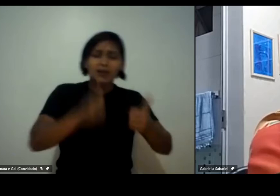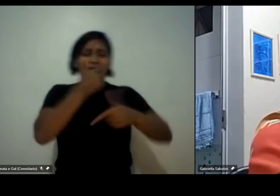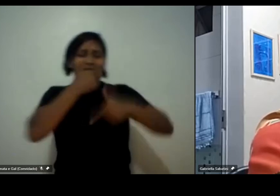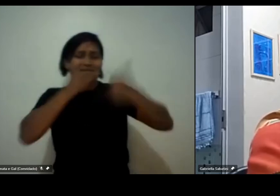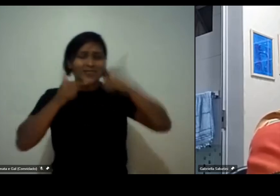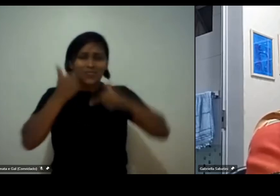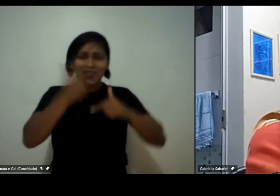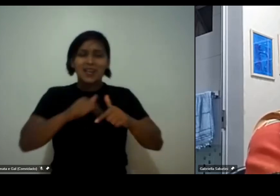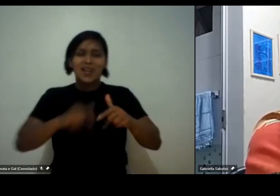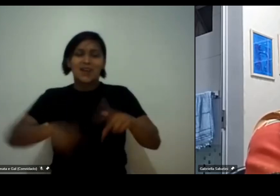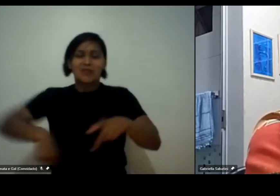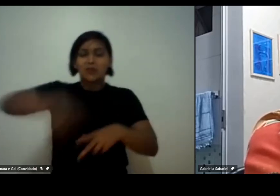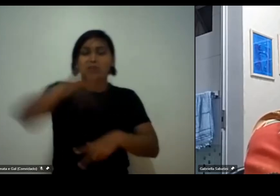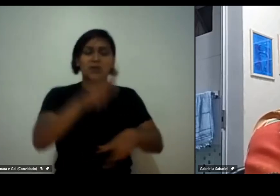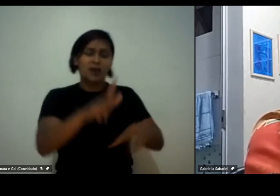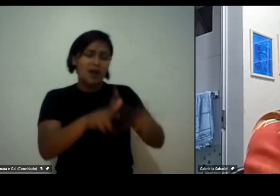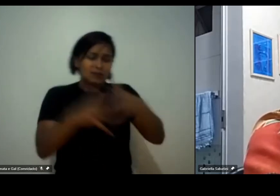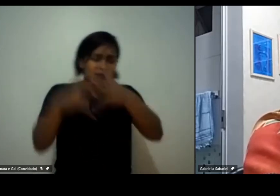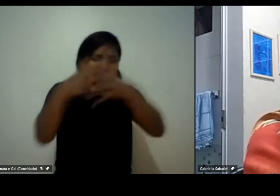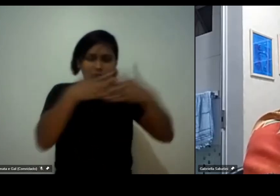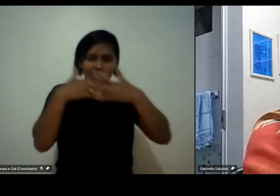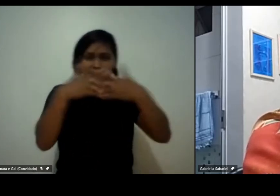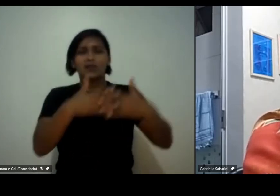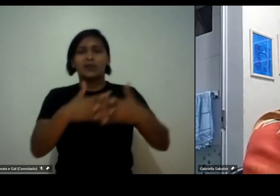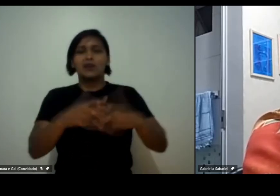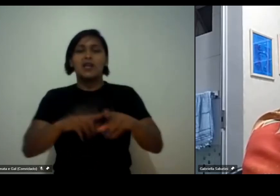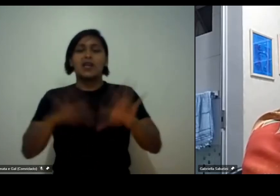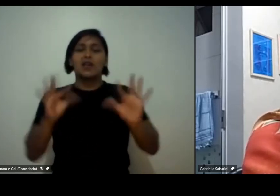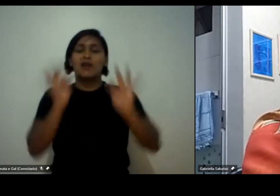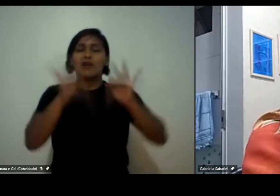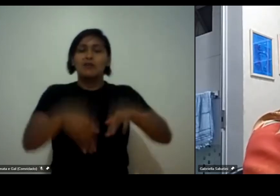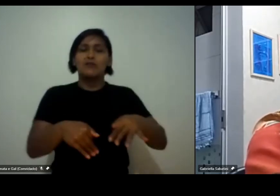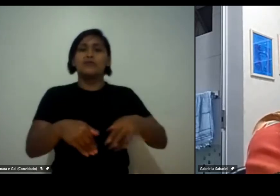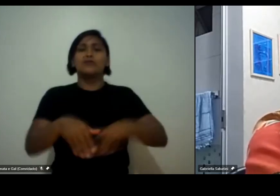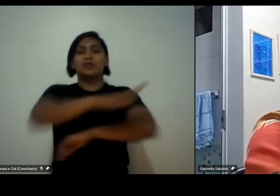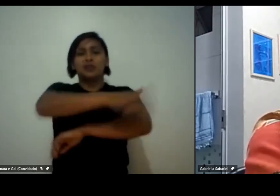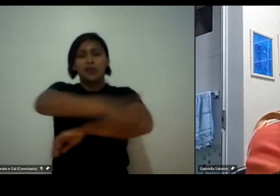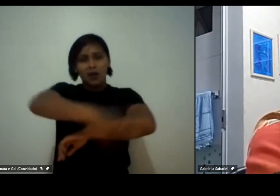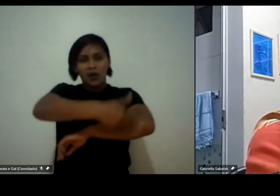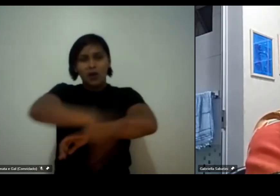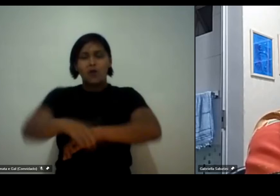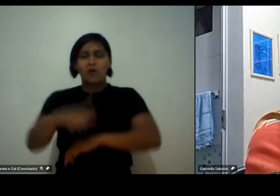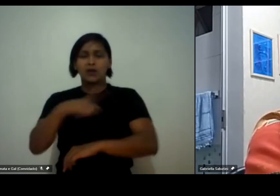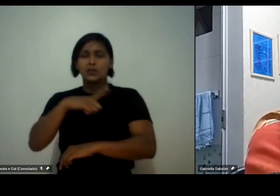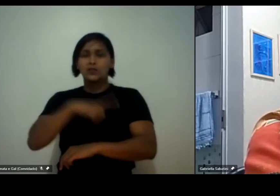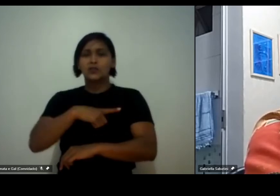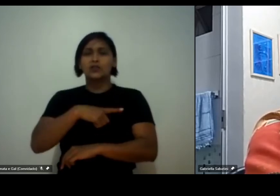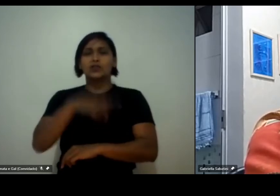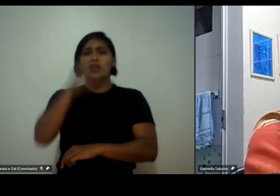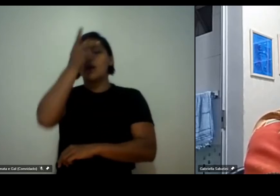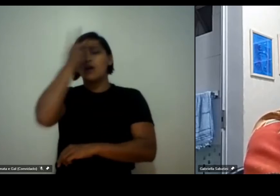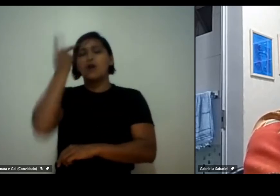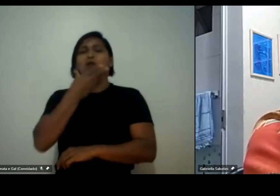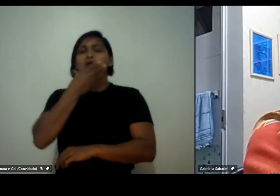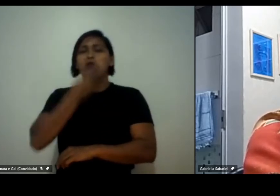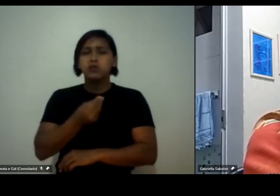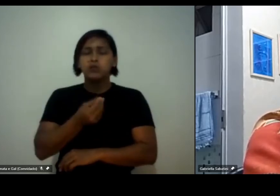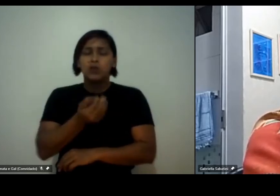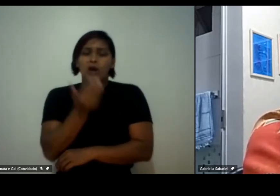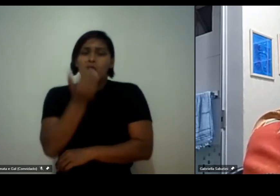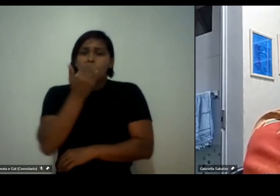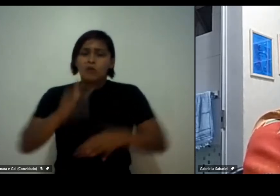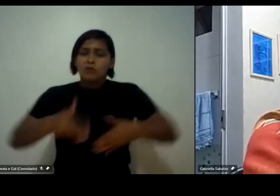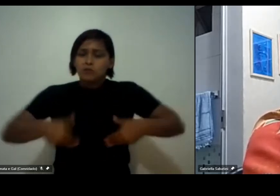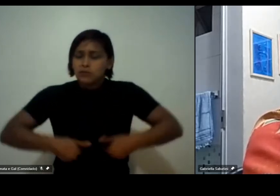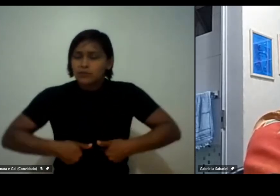e tropeçavam uns nos outros. No final da rua, havia um homem com fome. Ele esmagava o sanduíche entre os